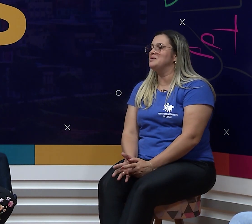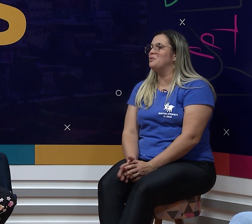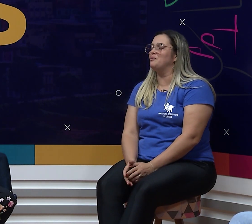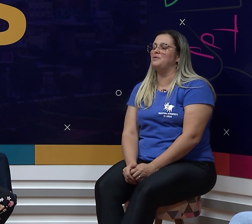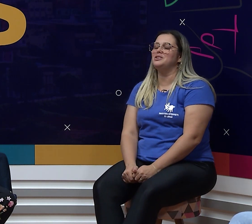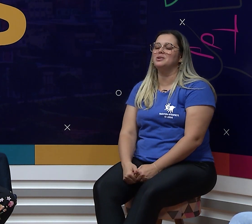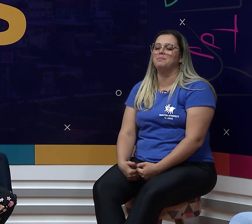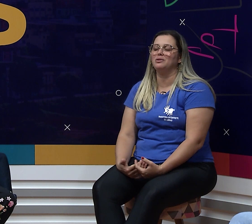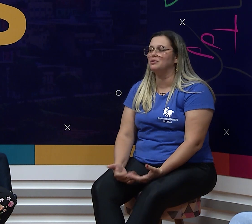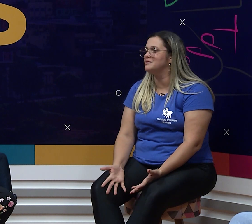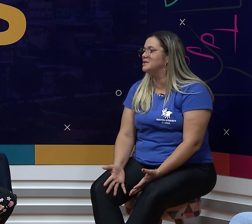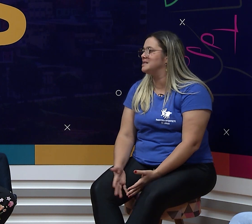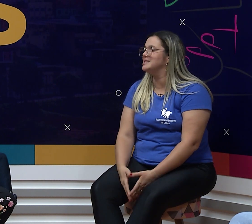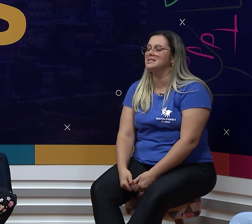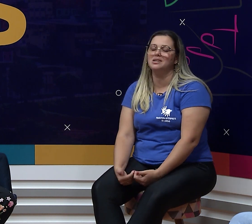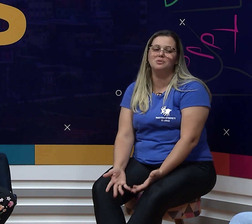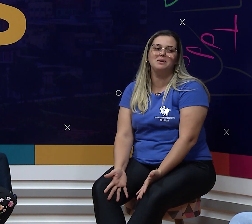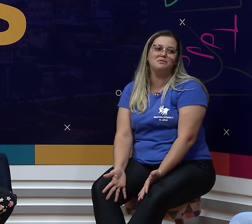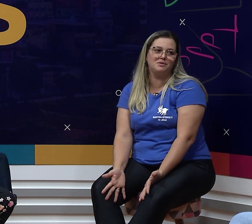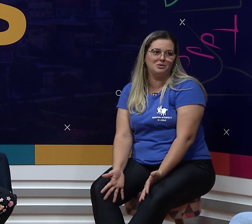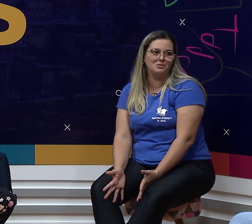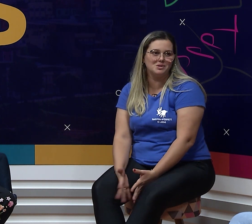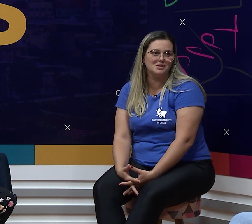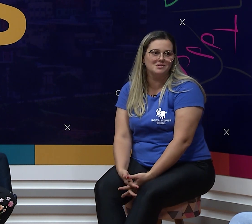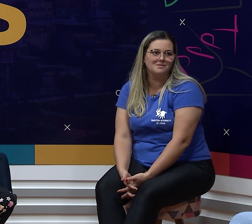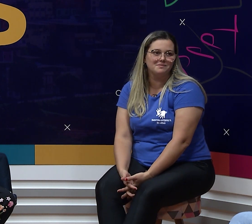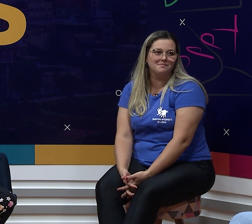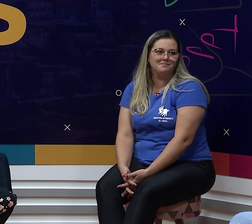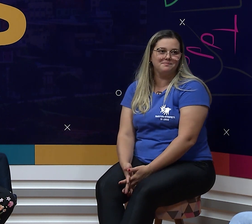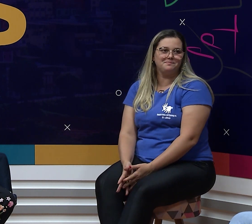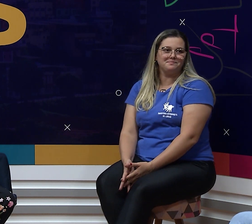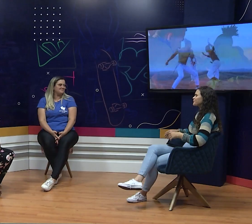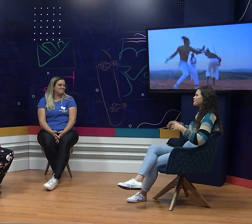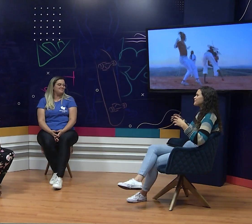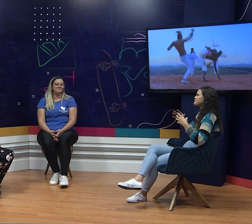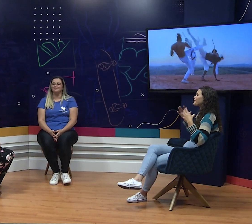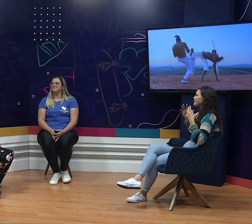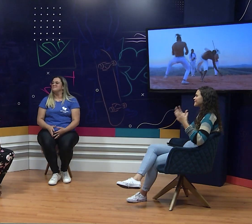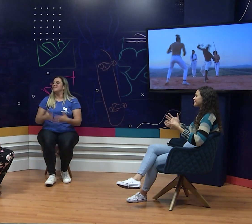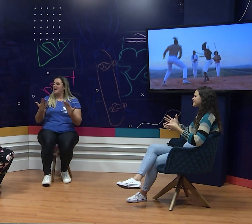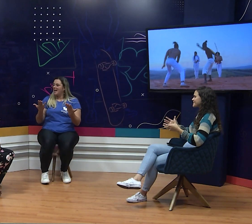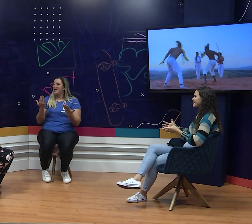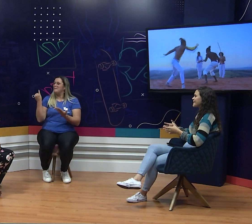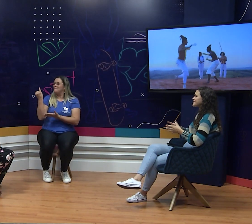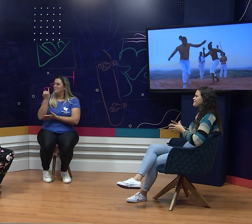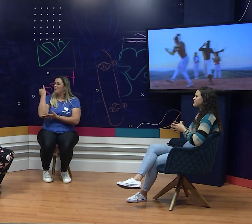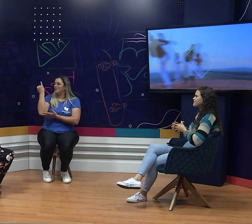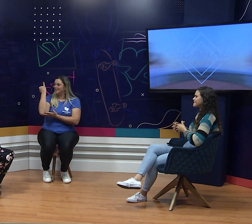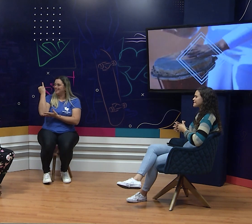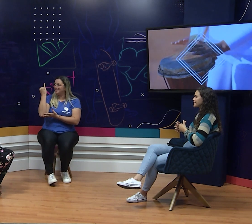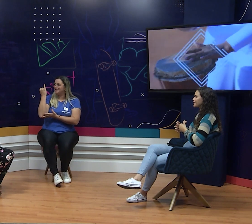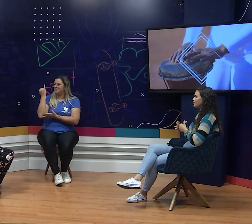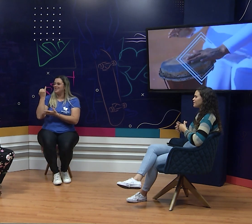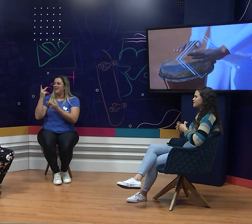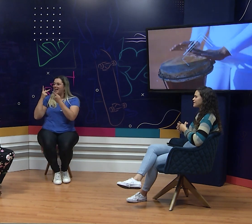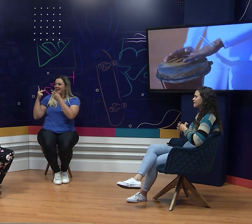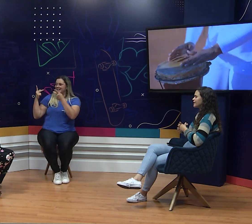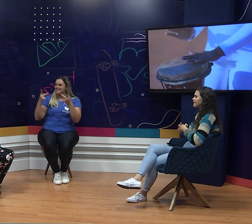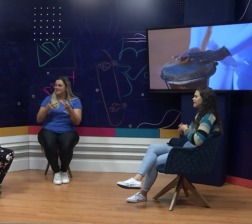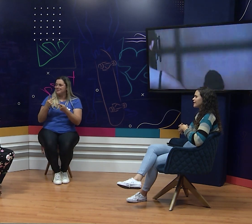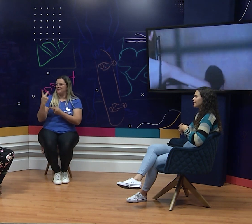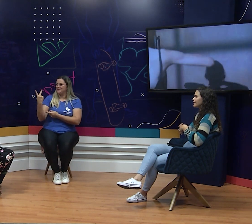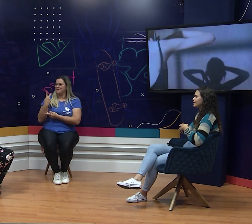quer fazer um convite para todos vocês que sejam bem-vindos. É muito importante receber vocês aqui